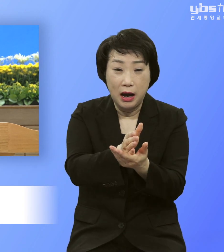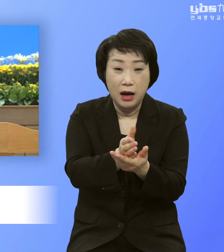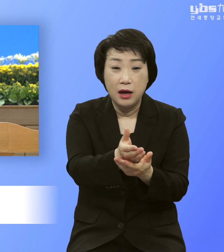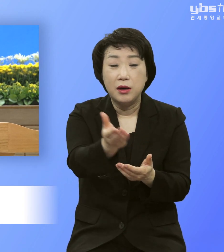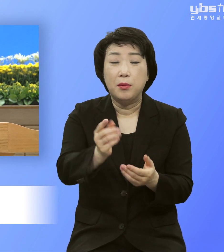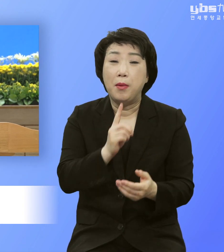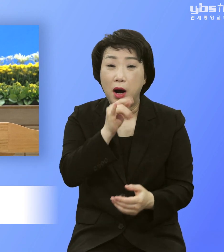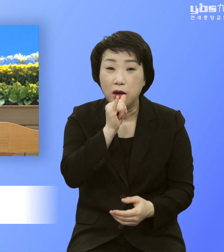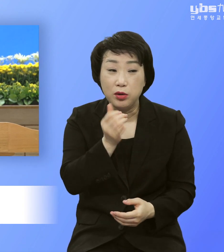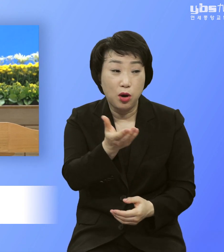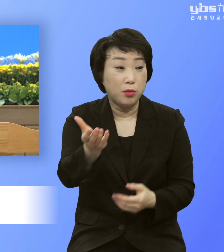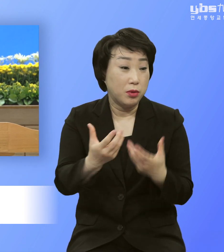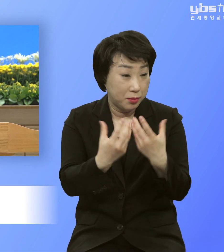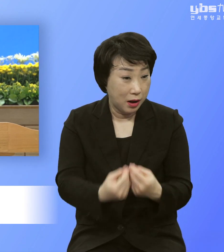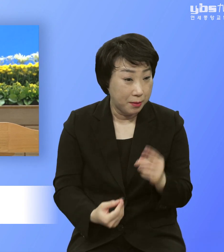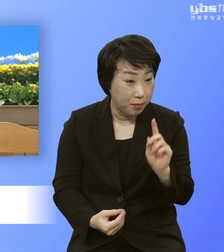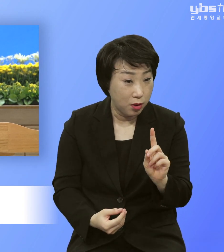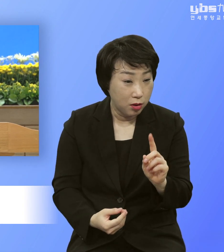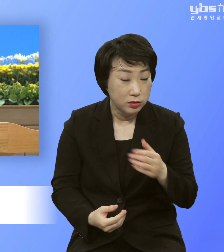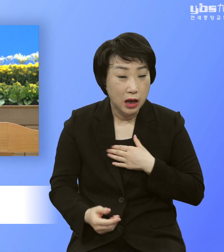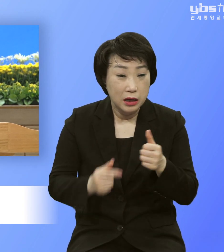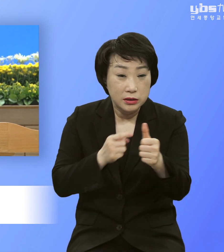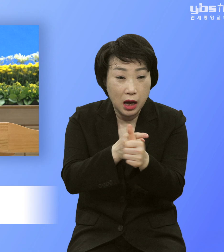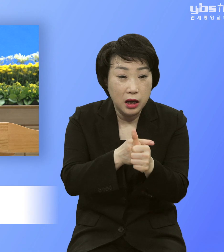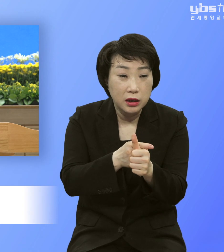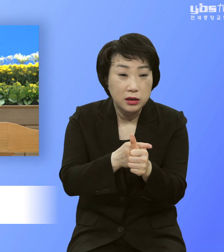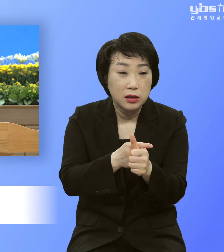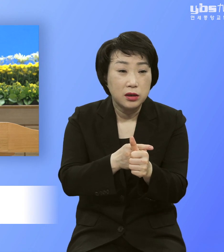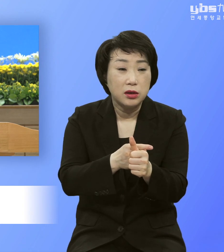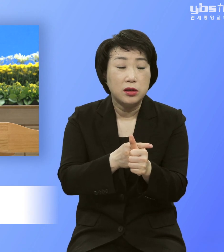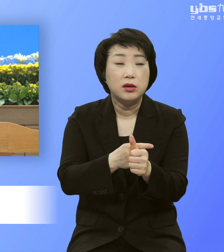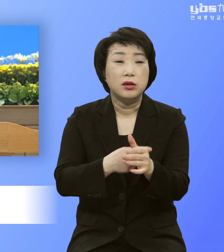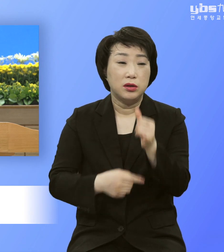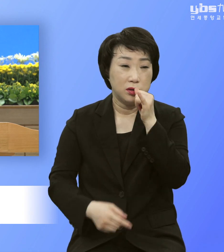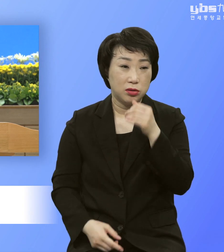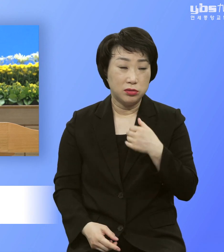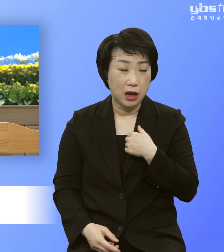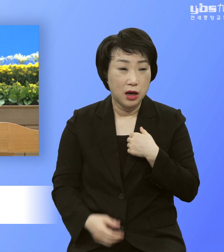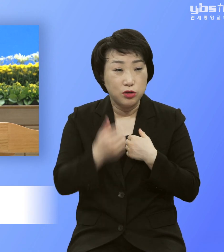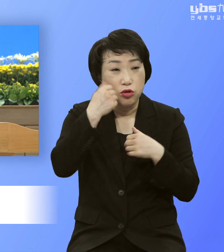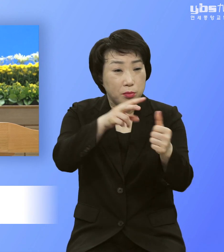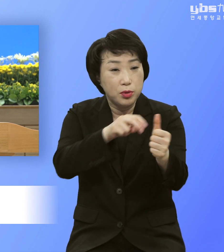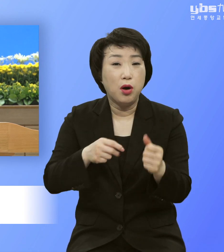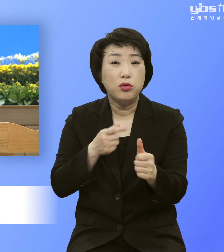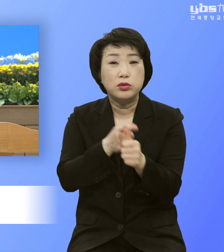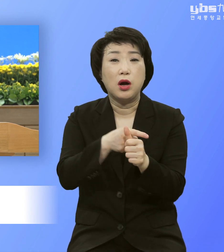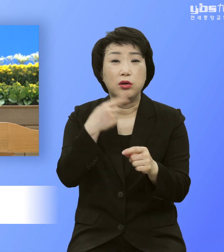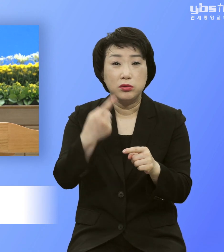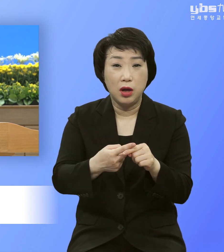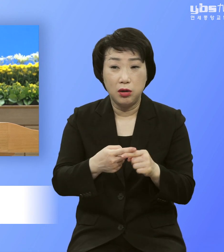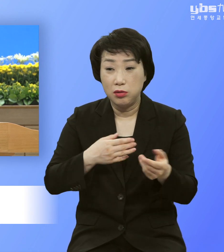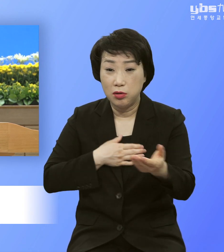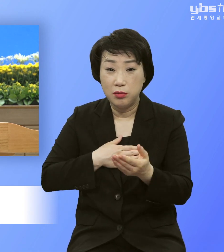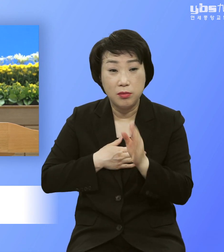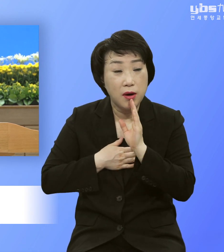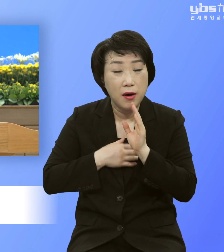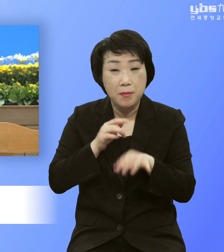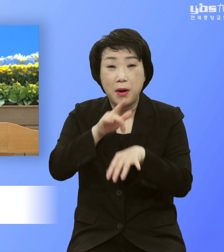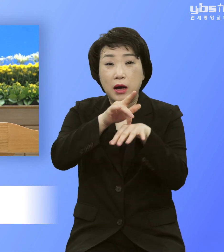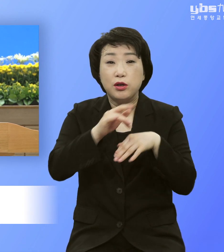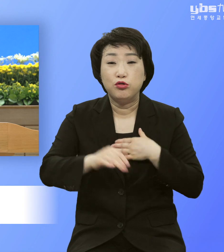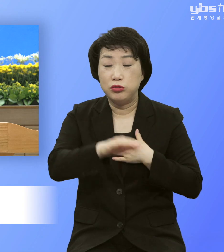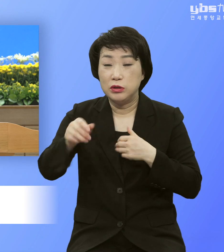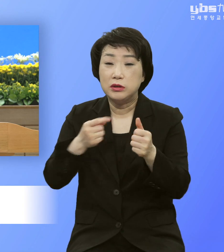것은 너는 살인할 수밖에 없는 사람이라니까. 남을 미워하면 살인이라고 했죠. 마귀는